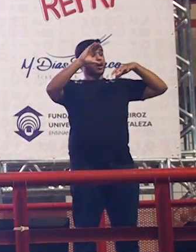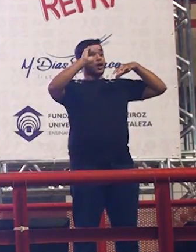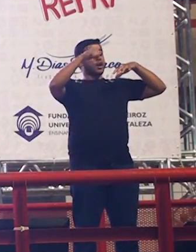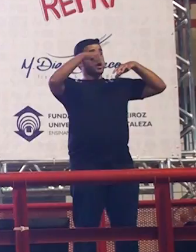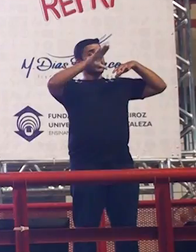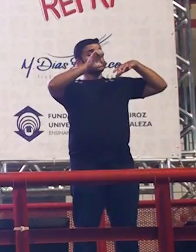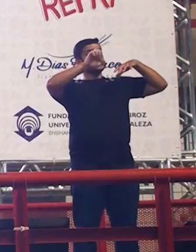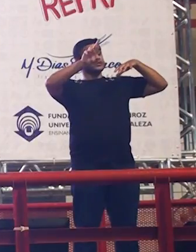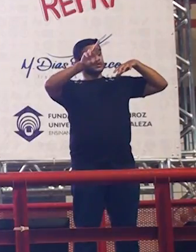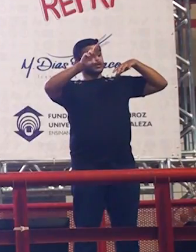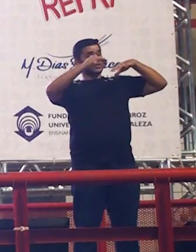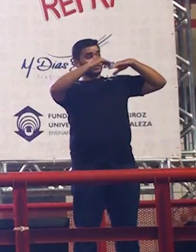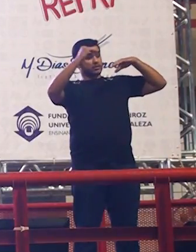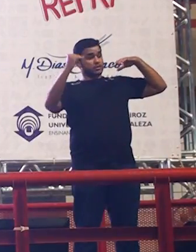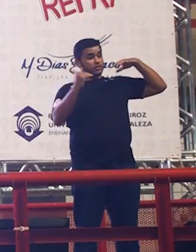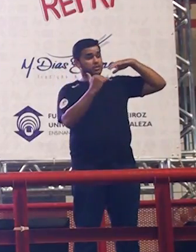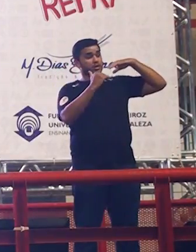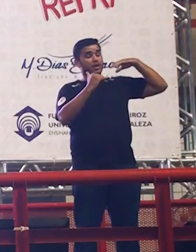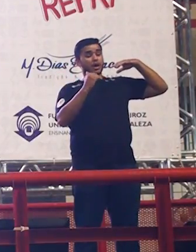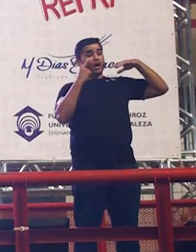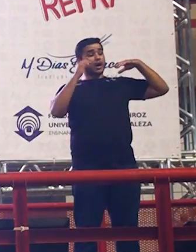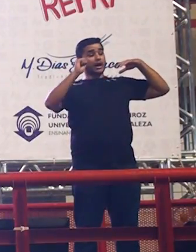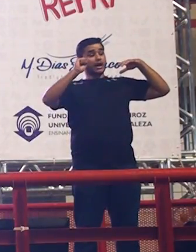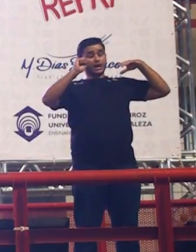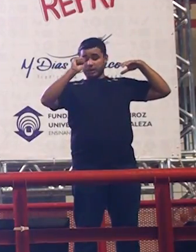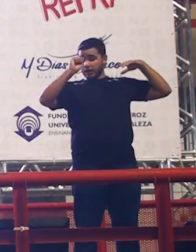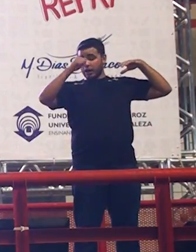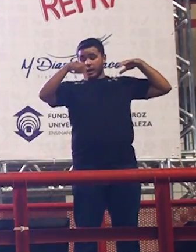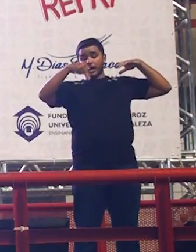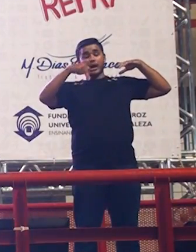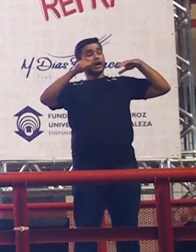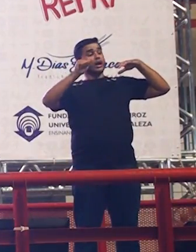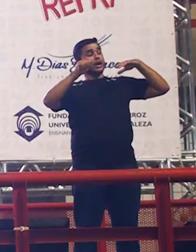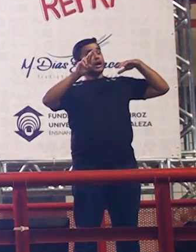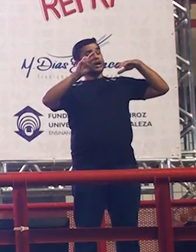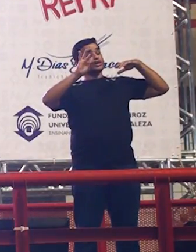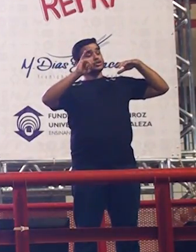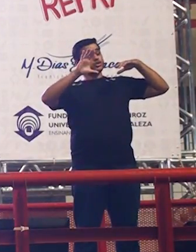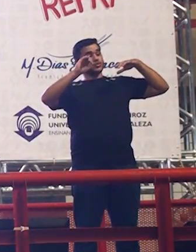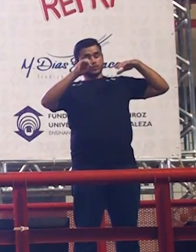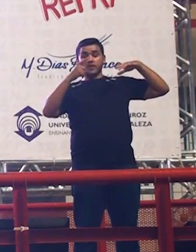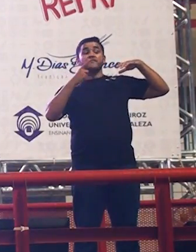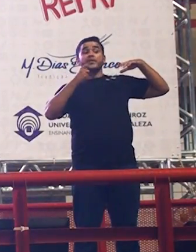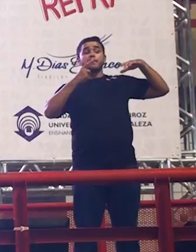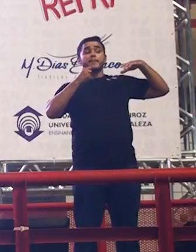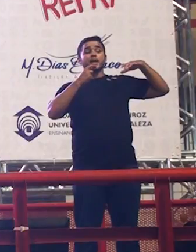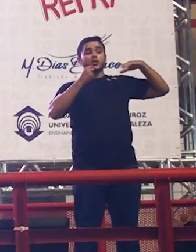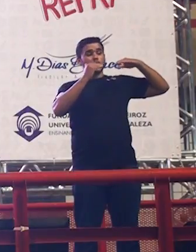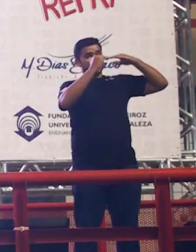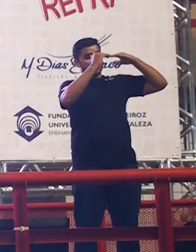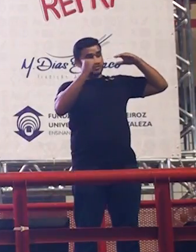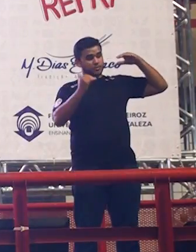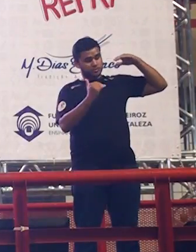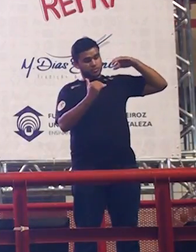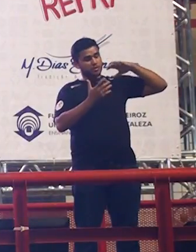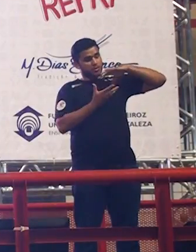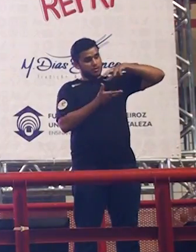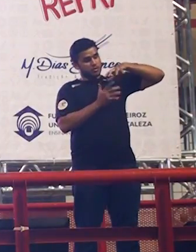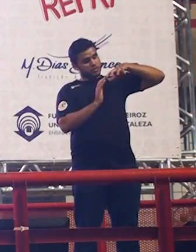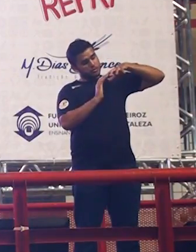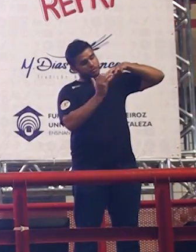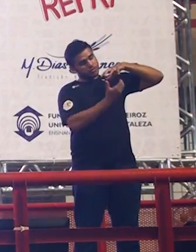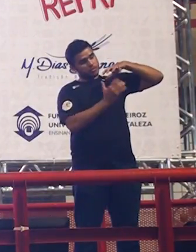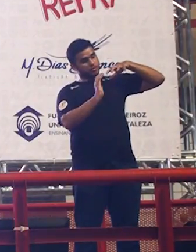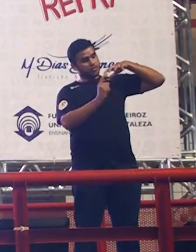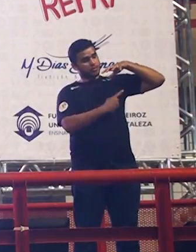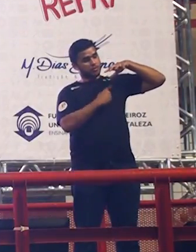portanto 23, 27 norte, 23, 27 sul, que é essa linha, essa área vermelha do globo de vocês, essa